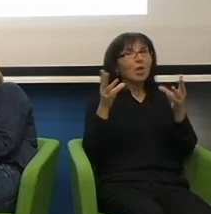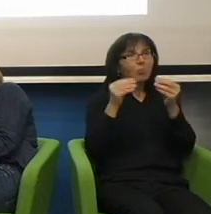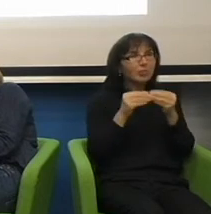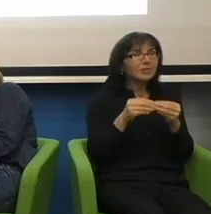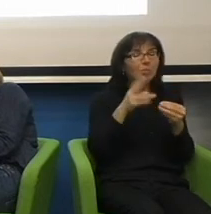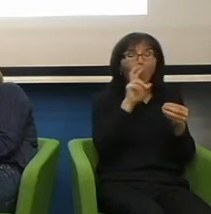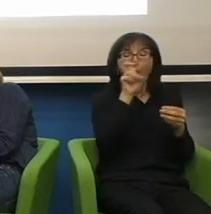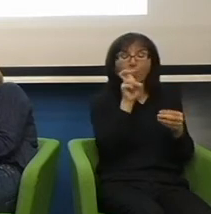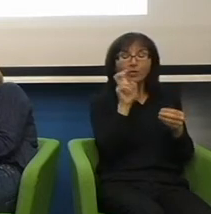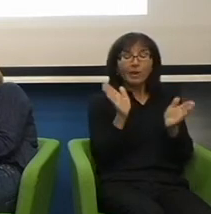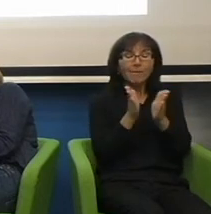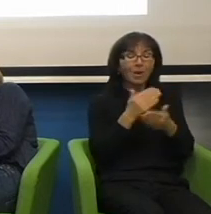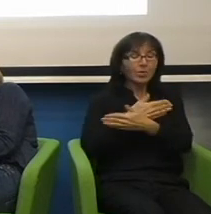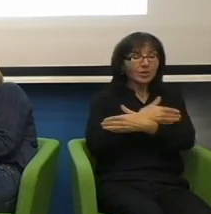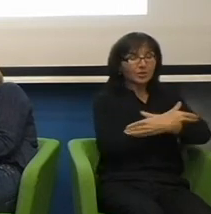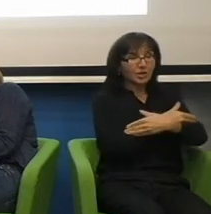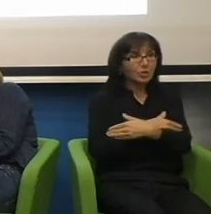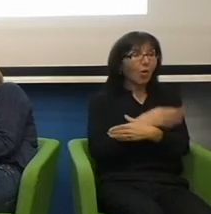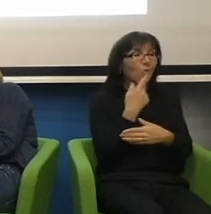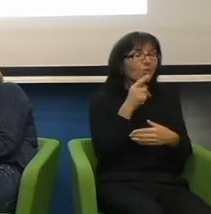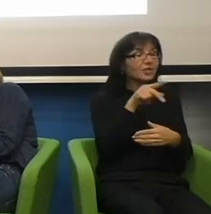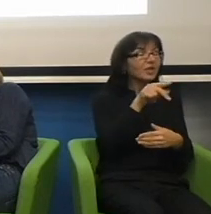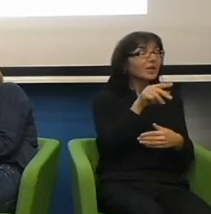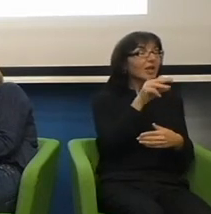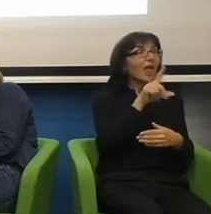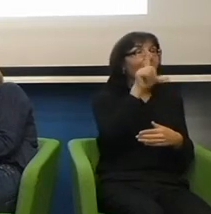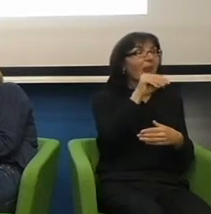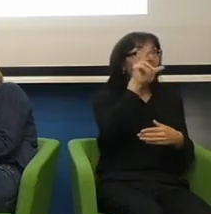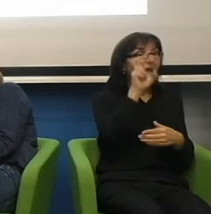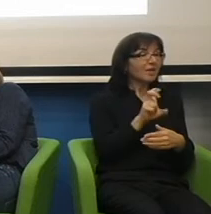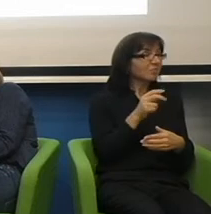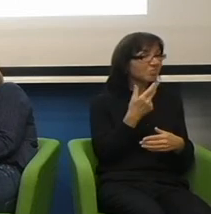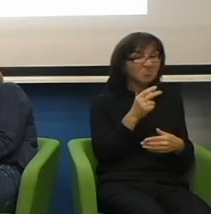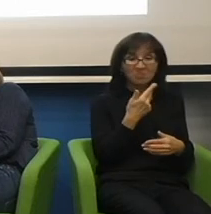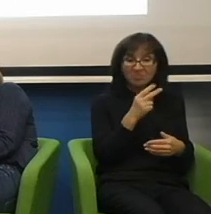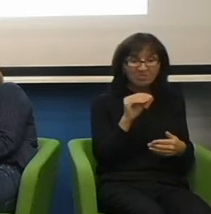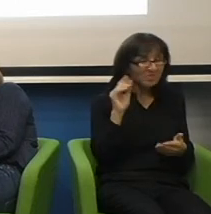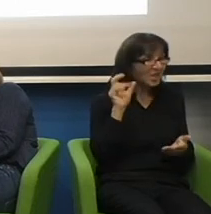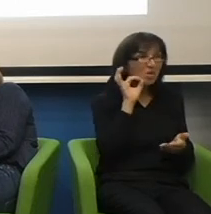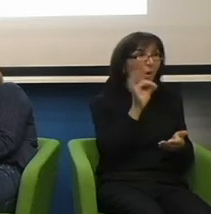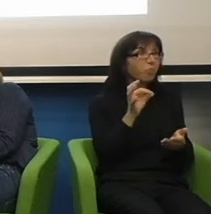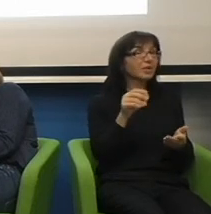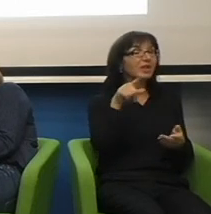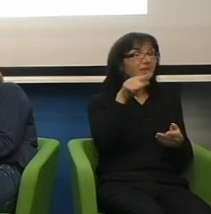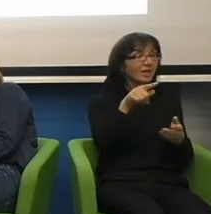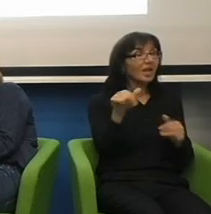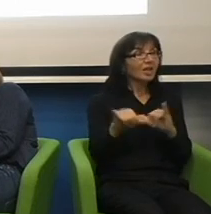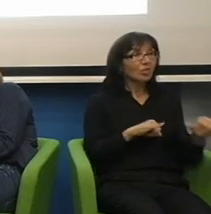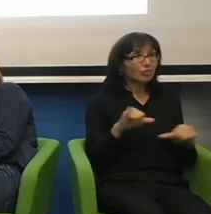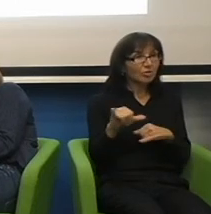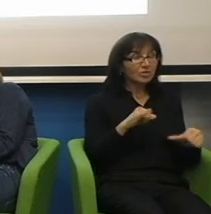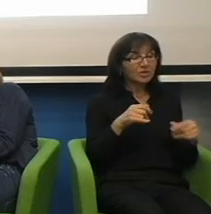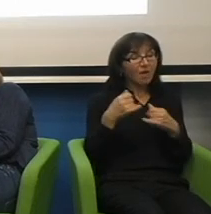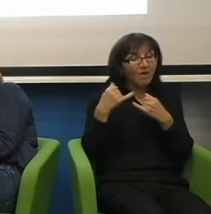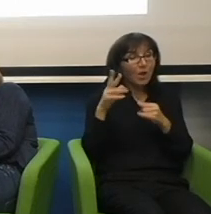przewodniczącego nie nadajesz. Za słabą masz głowę. Jacek albo Andrzej lepiej by pokierowali. No i tu państwo też